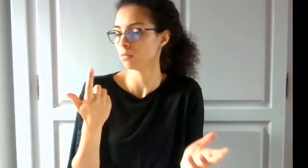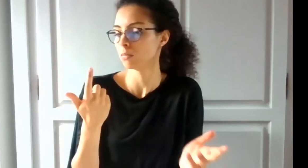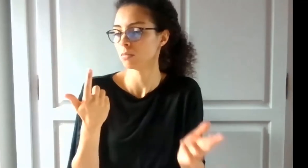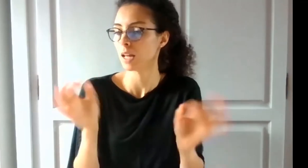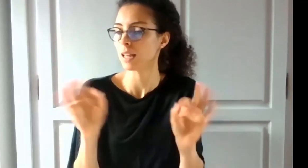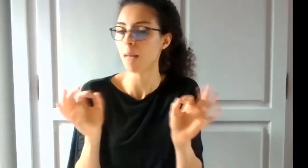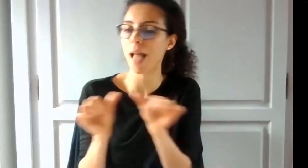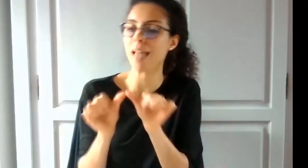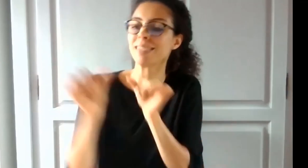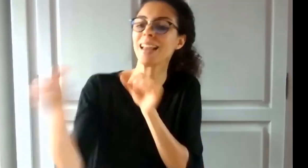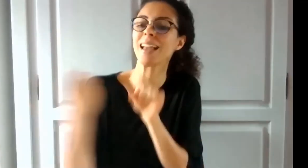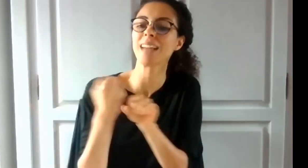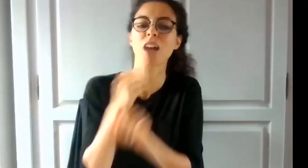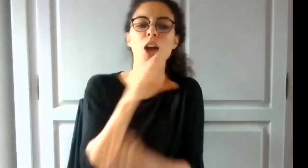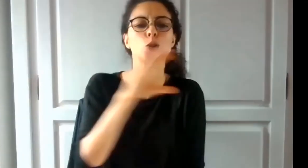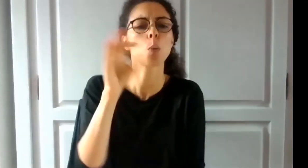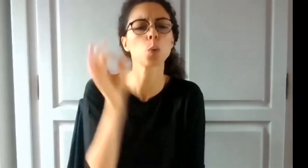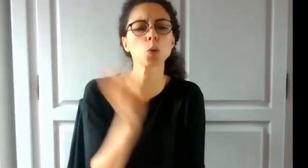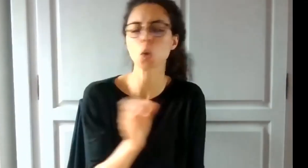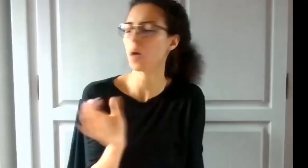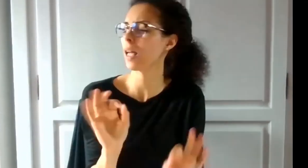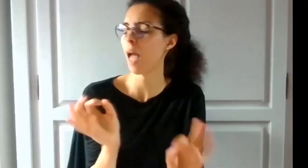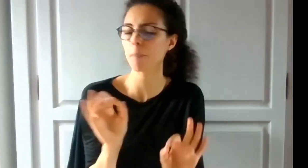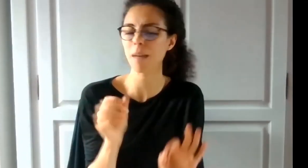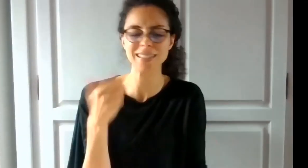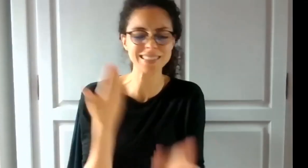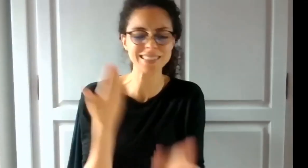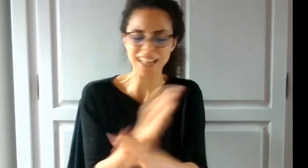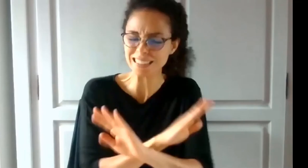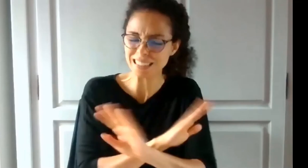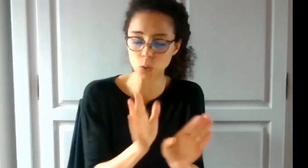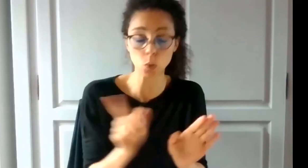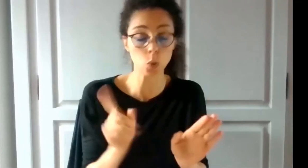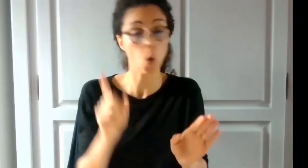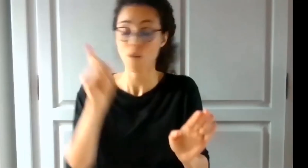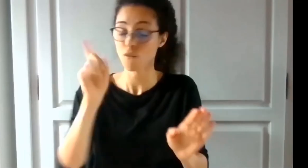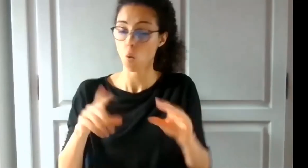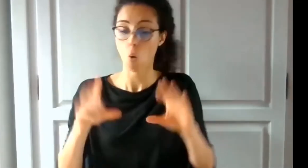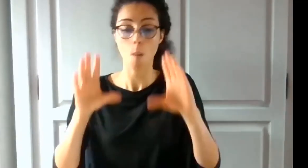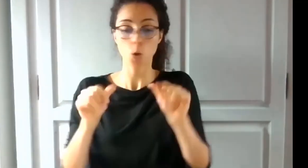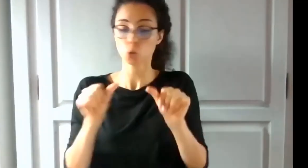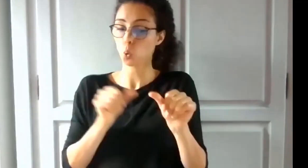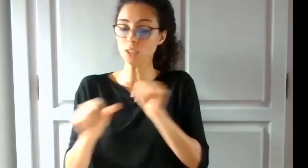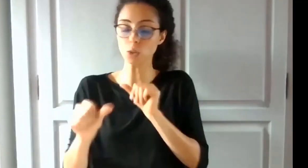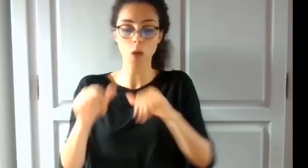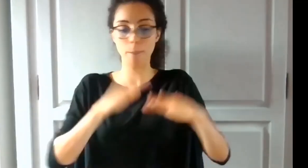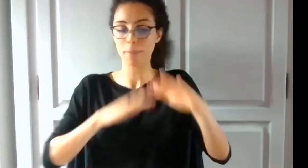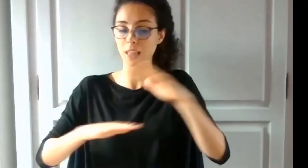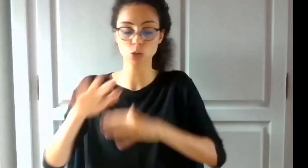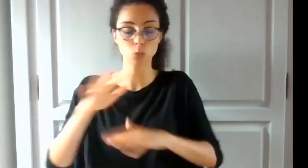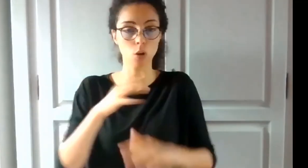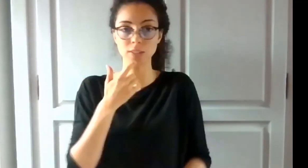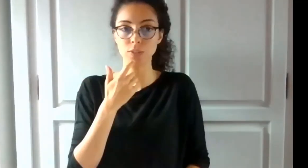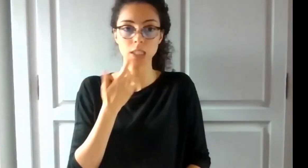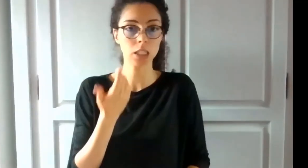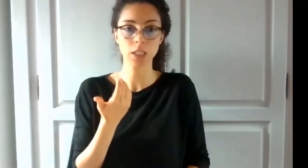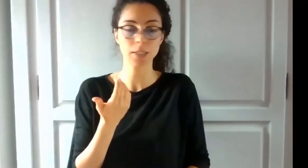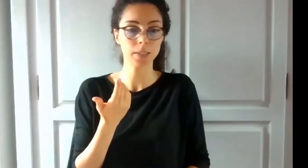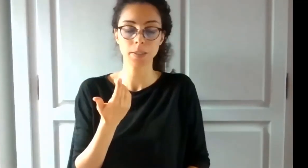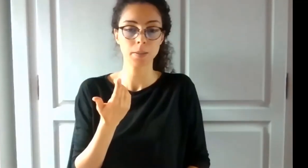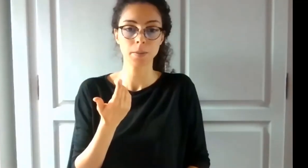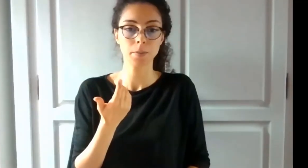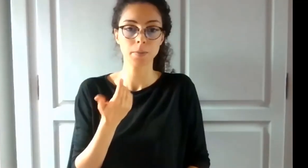télétravail à 100%, il n'y a pas de poste sans aménagement, on va dire à 100%, finalement